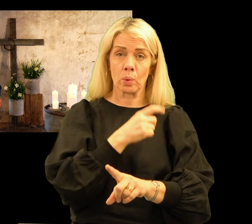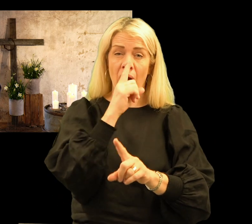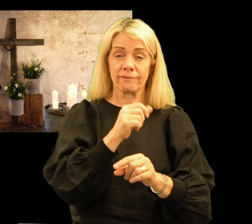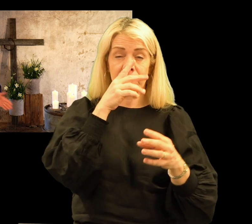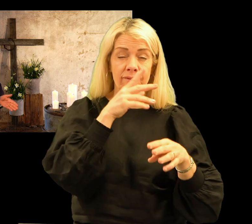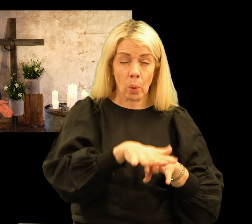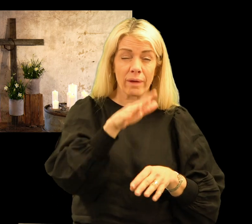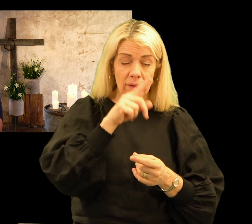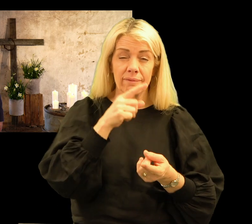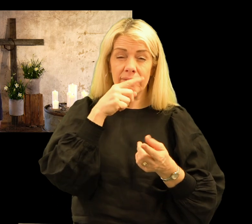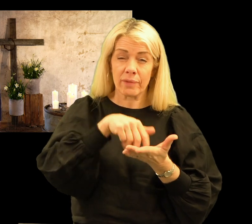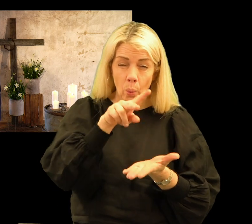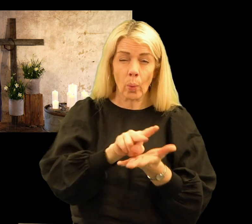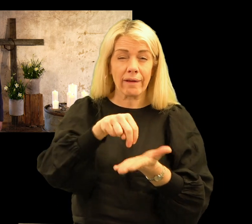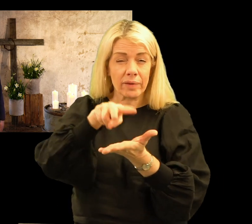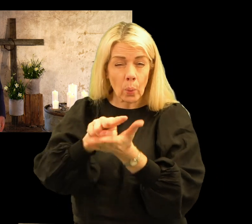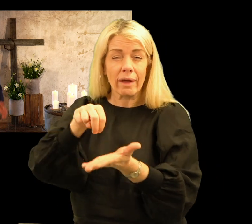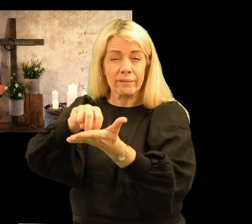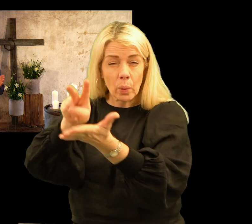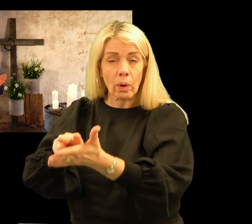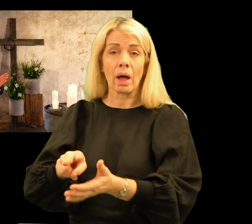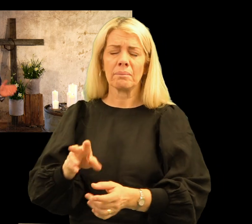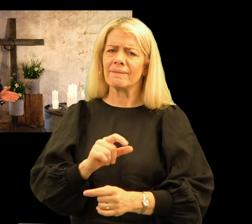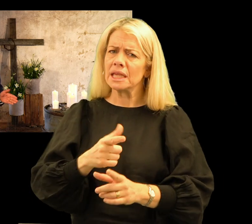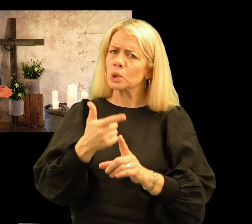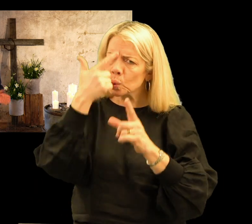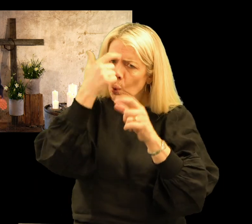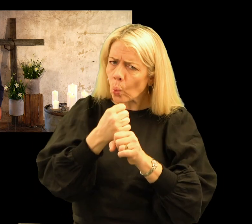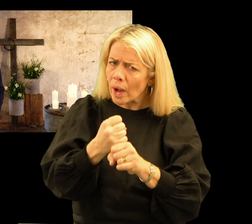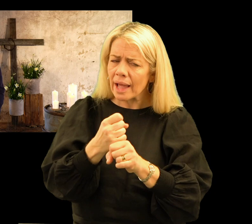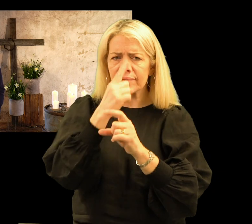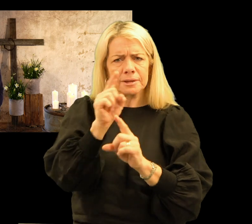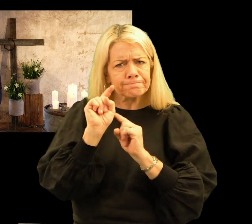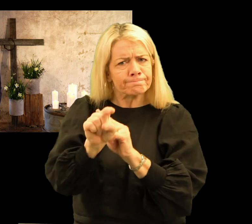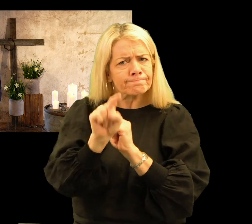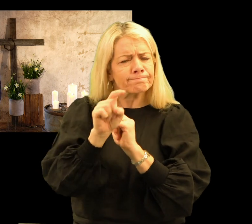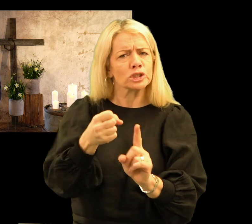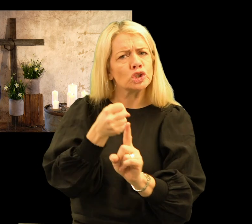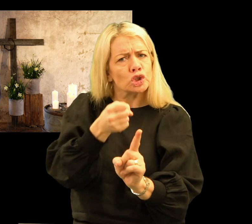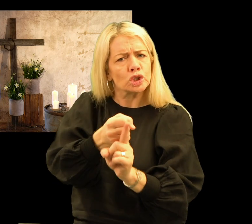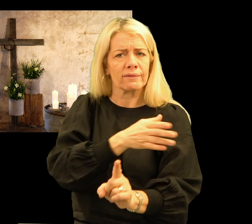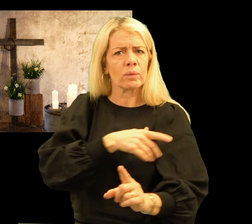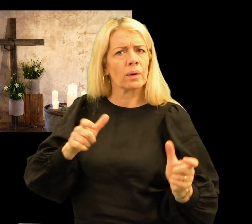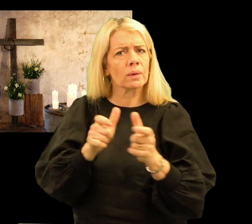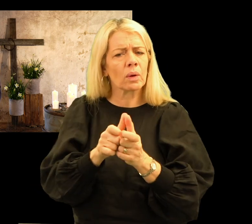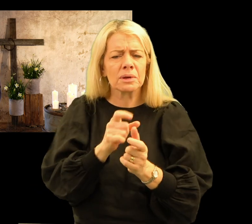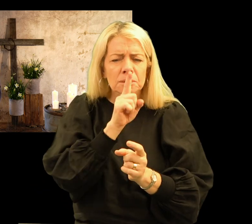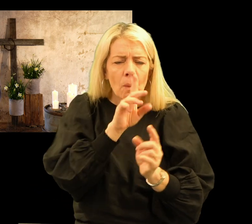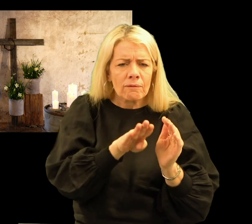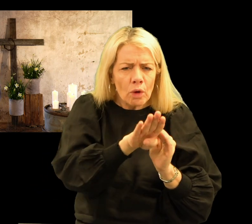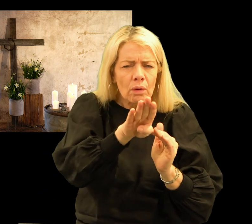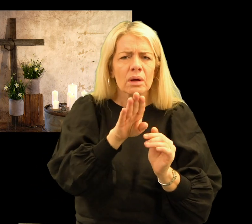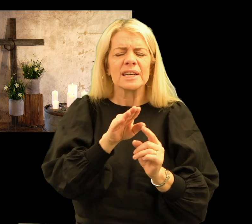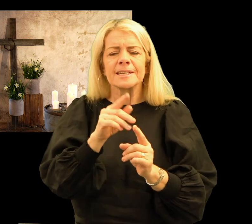raken och spelat oavgjort alla andra. Vi håller ÖSK troget i minnet. Varje